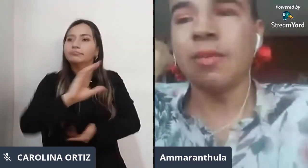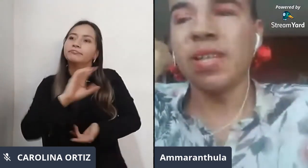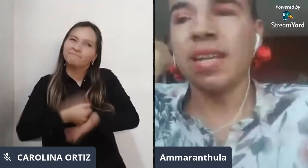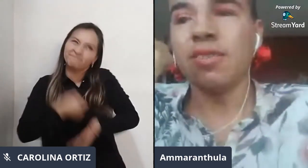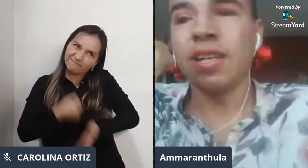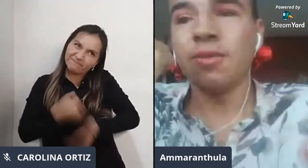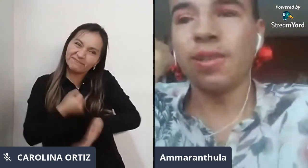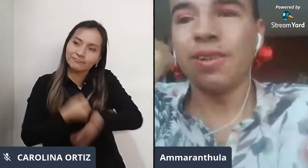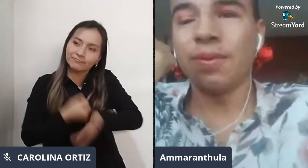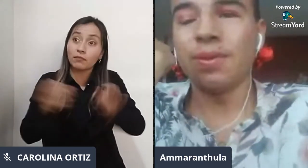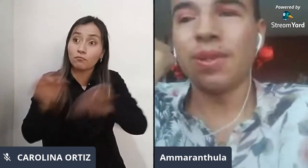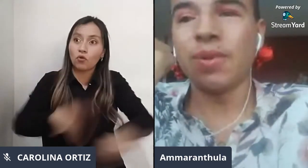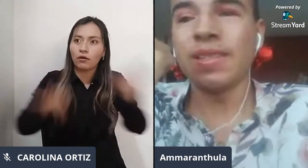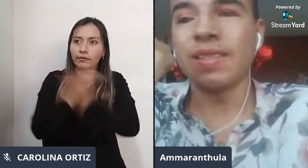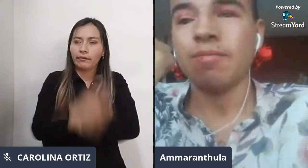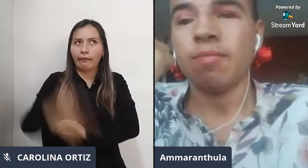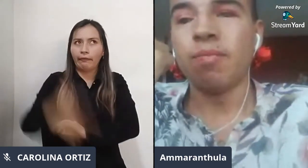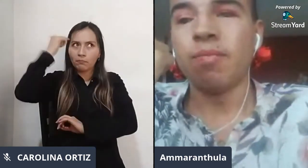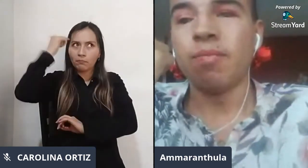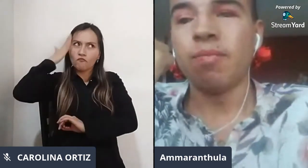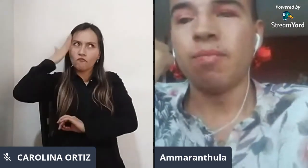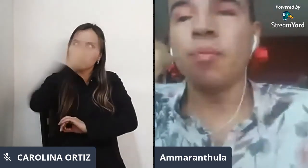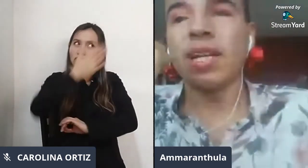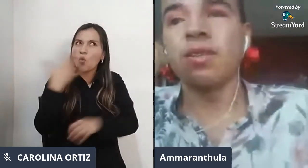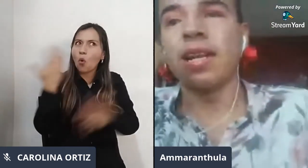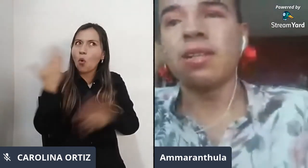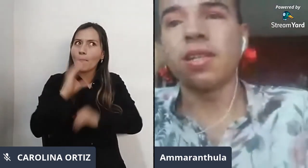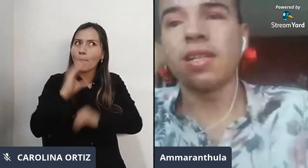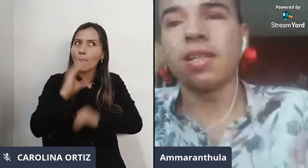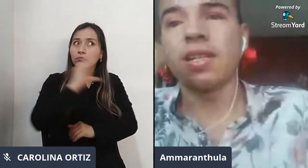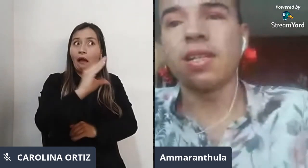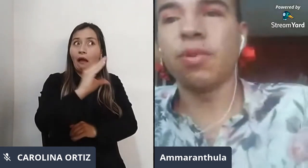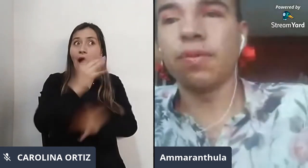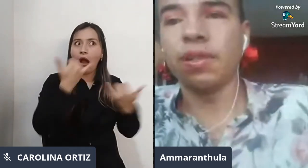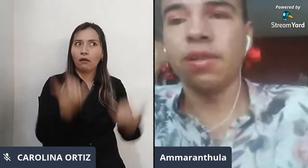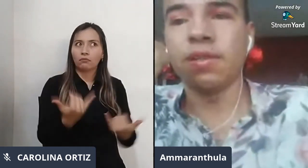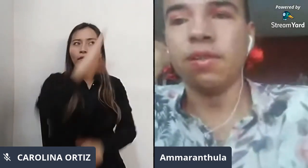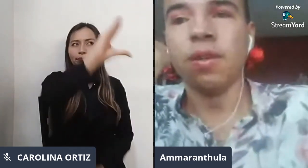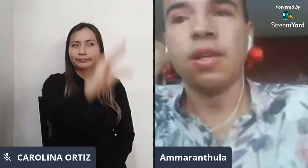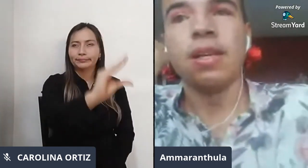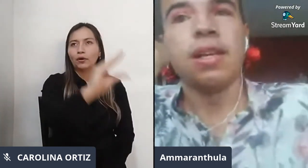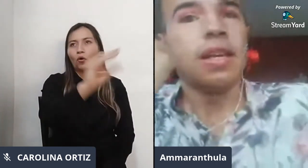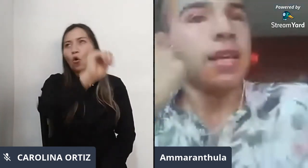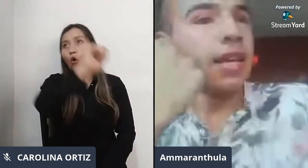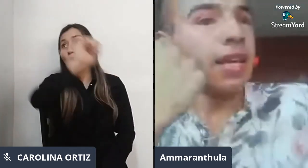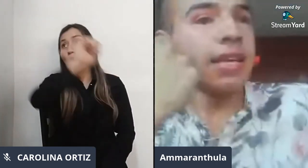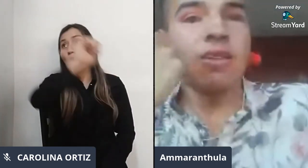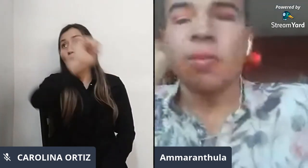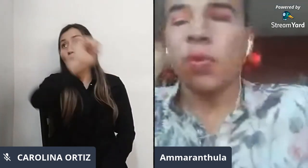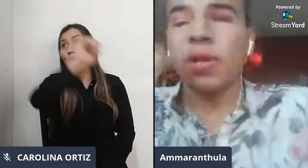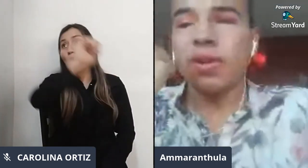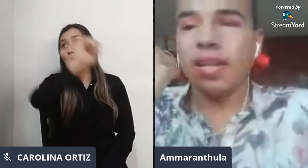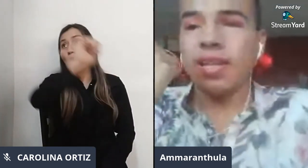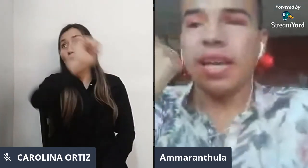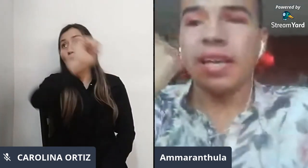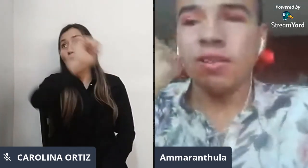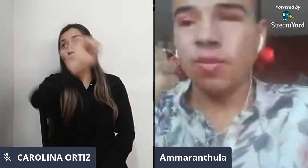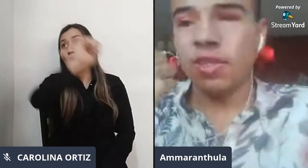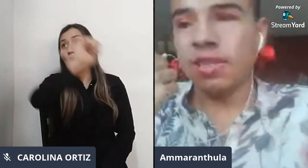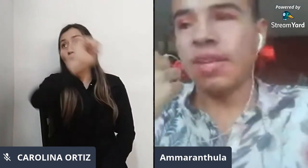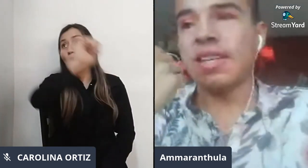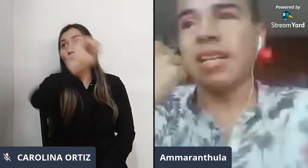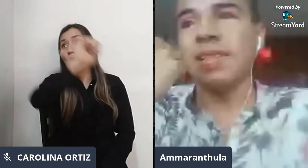hay que irse pensando en el sueldo del futuro y pues va a ser bajo en comparación a las otras carreras y profesiones, ¿no? Creo que por ahora